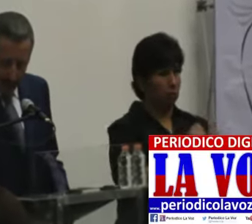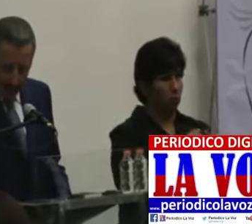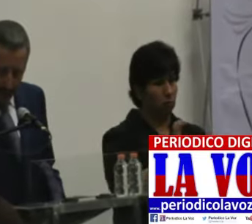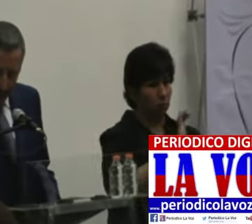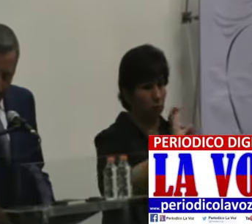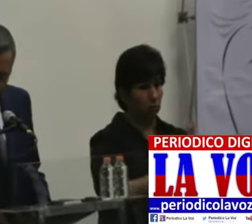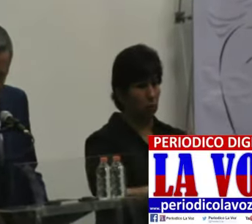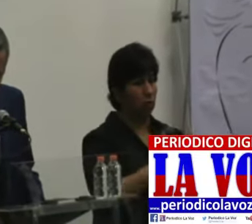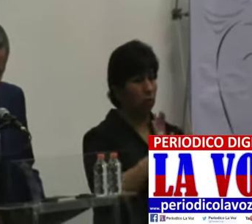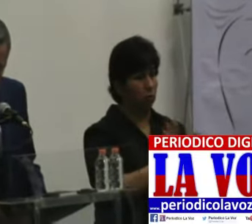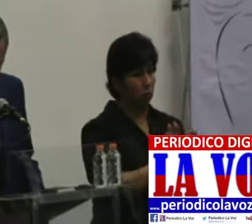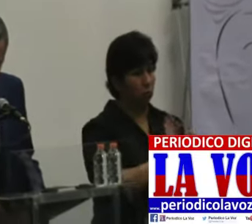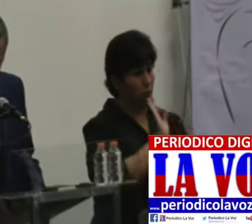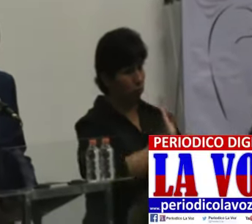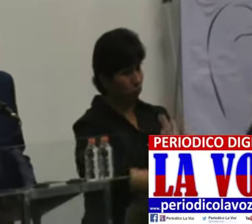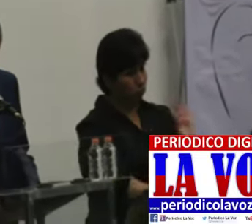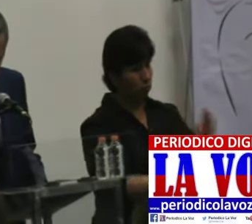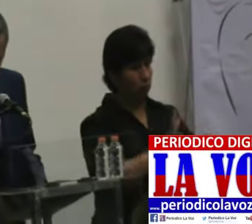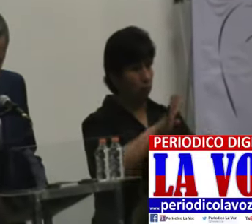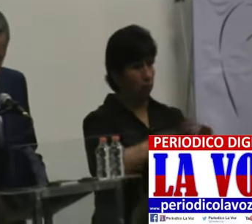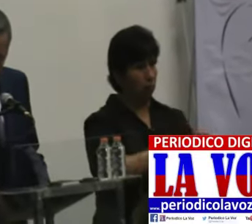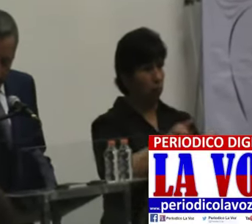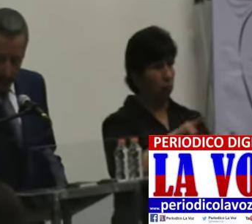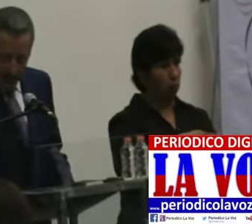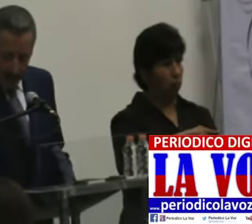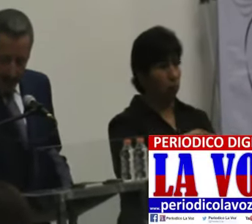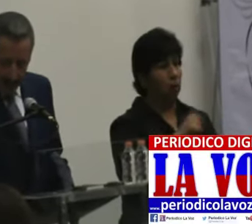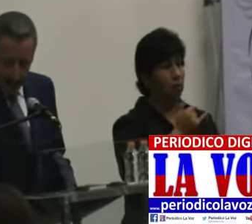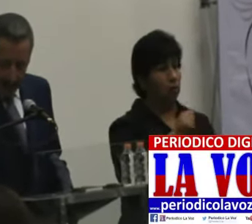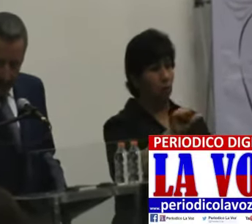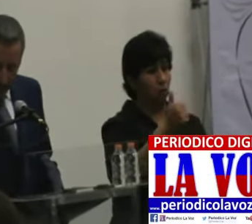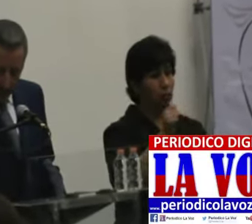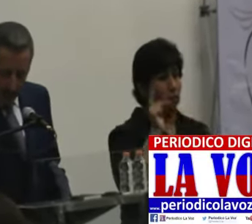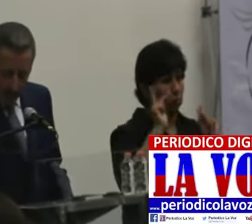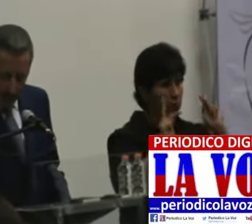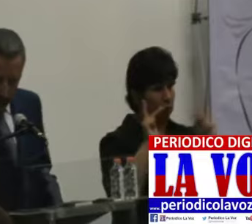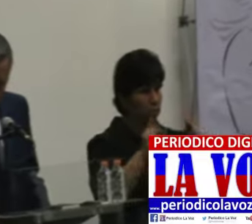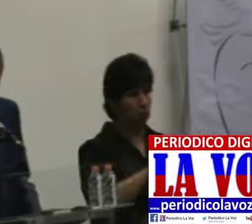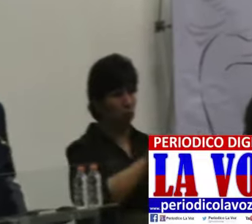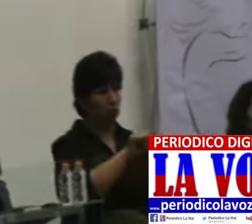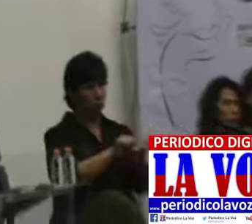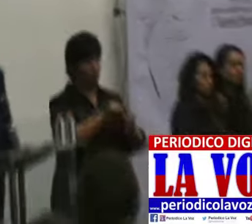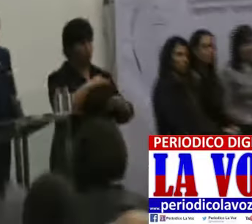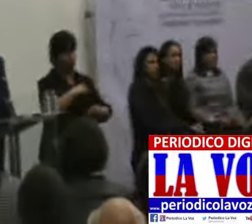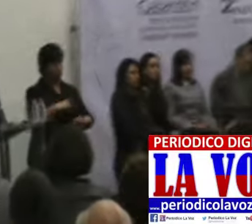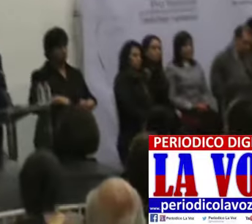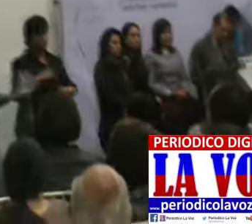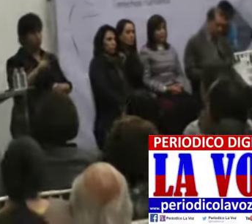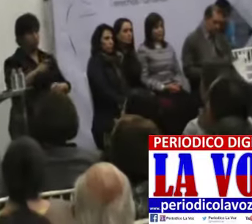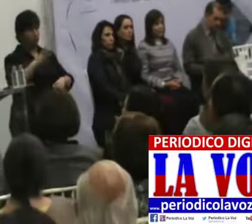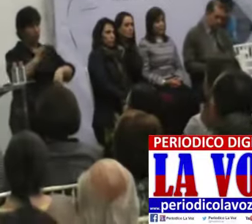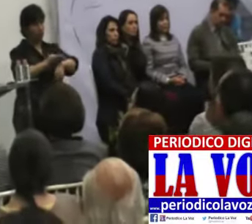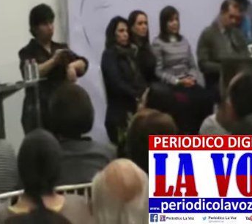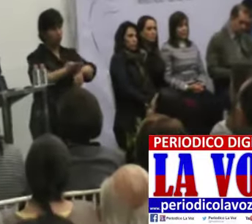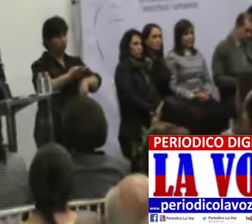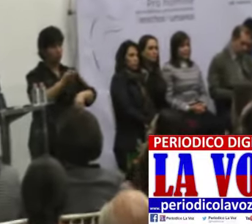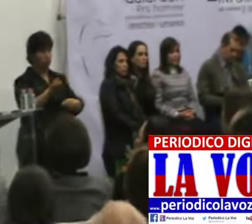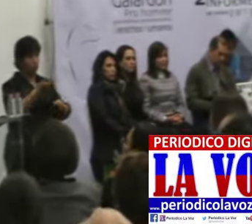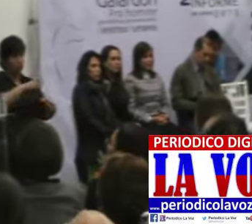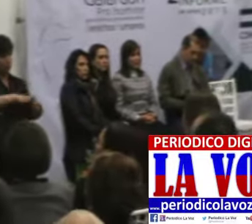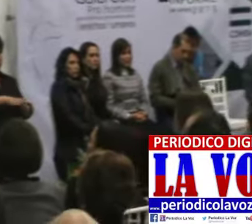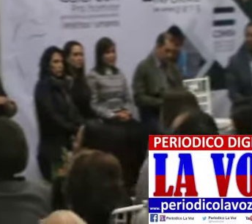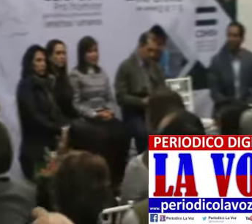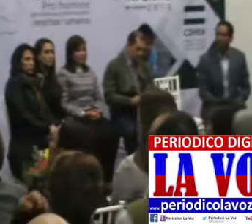condiciones del tratamiento penitenciario y 11 visitas a los centros municipales de ejecución de sanciones